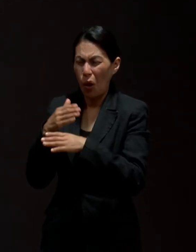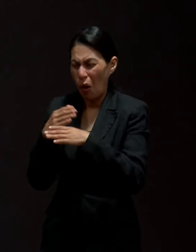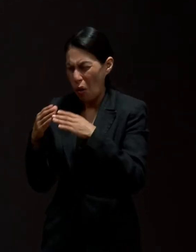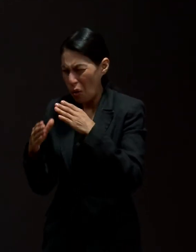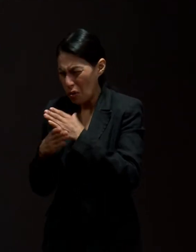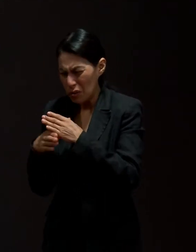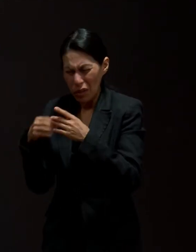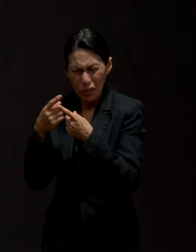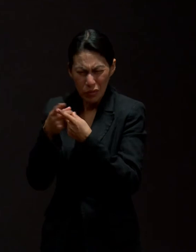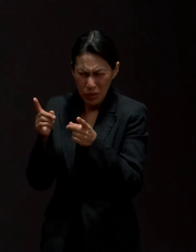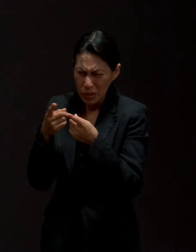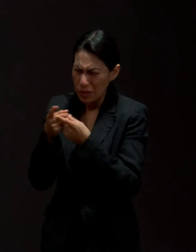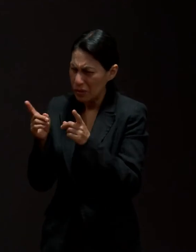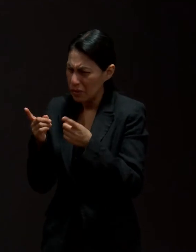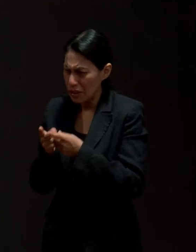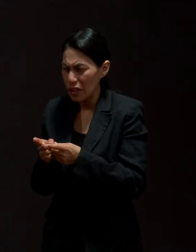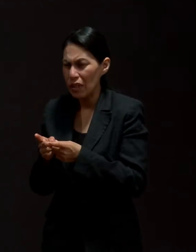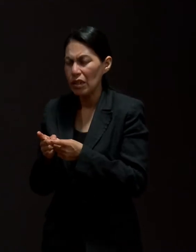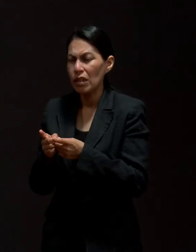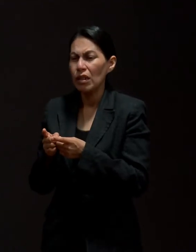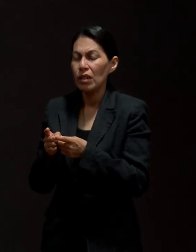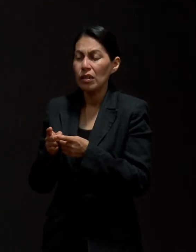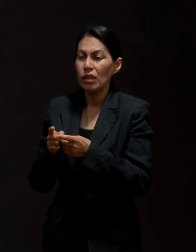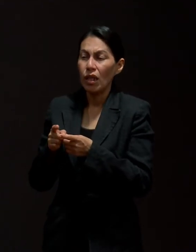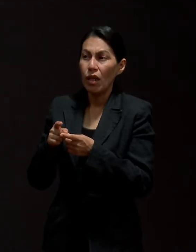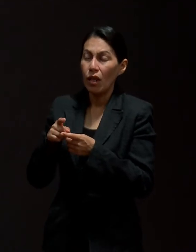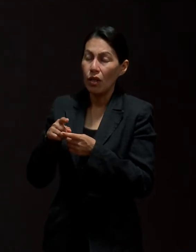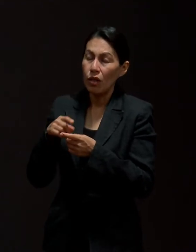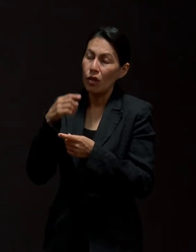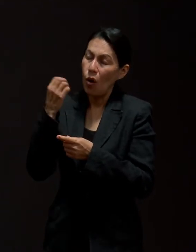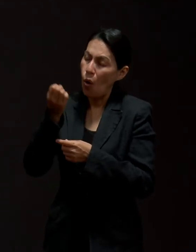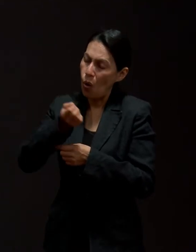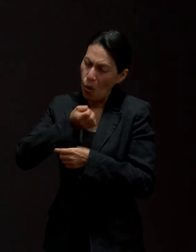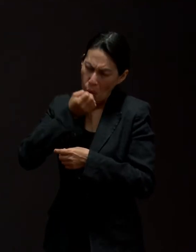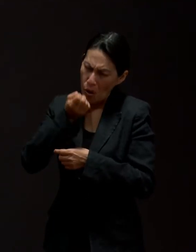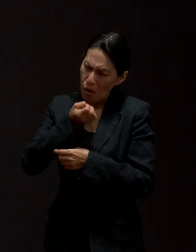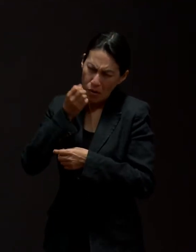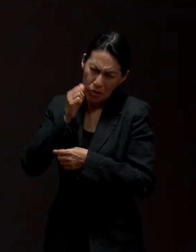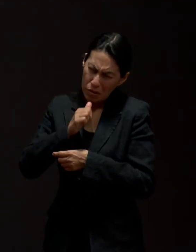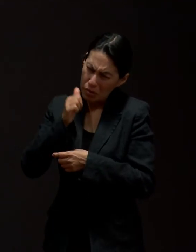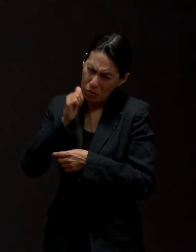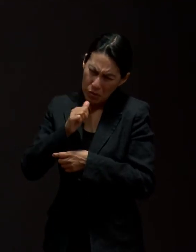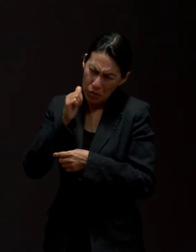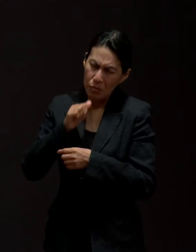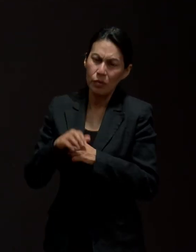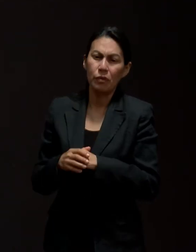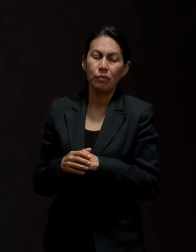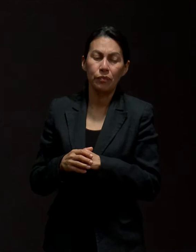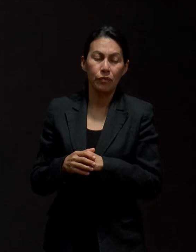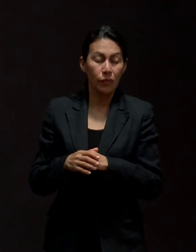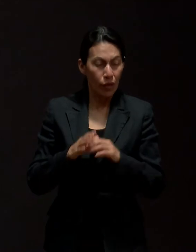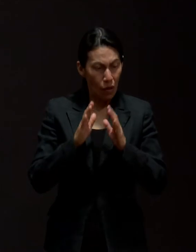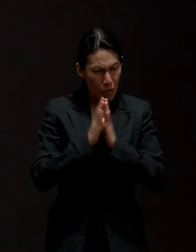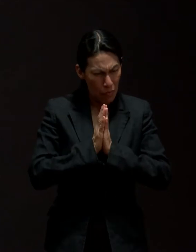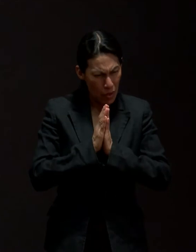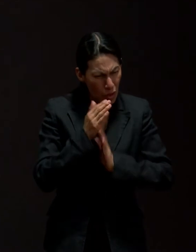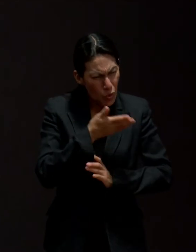múltiples episodios de mi vida fueron acompañados por la oración de mi madre.